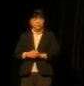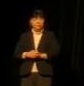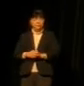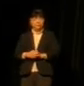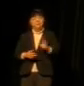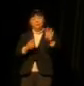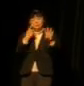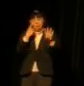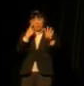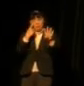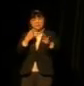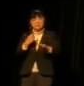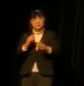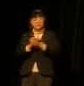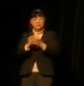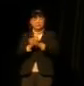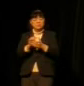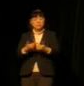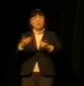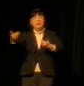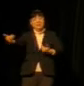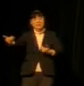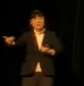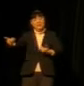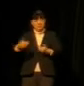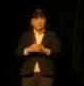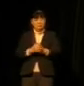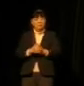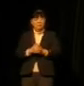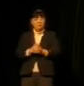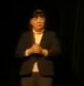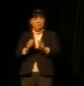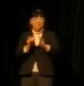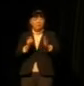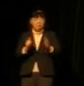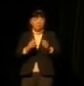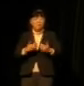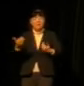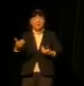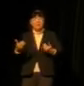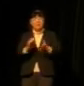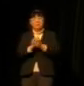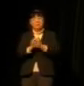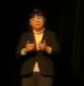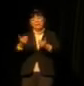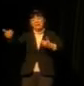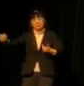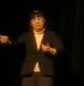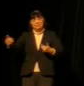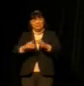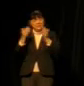4つ目ですけども、今度は友達との別れ、これと関連してますね。家族も別れ、友達も別れですね。で、大抵はお母さん